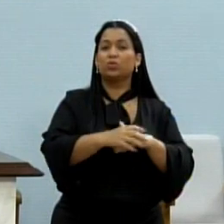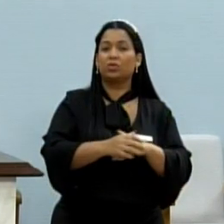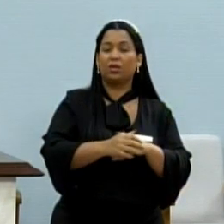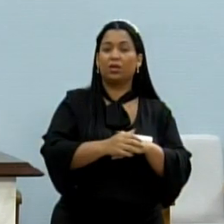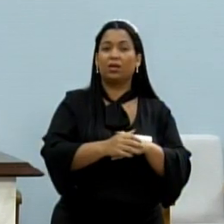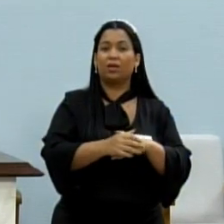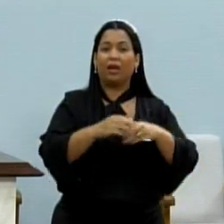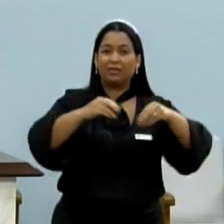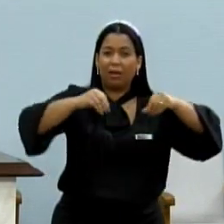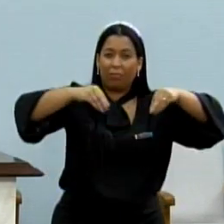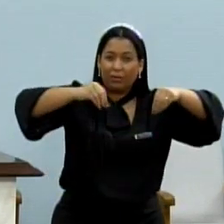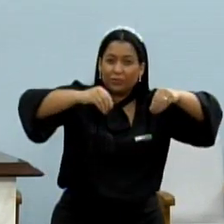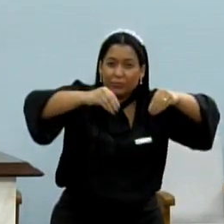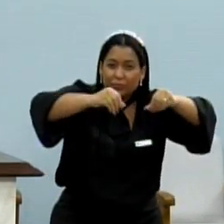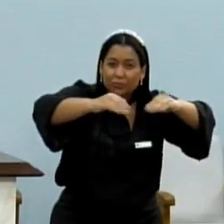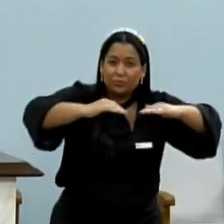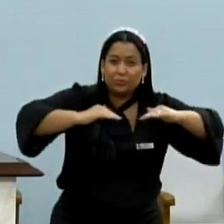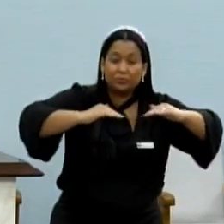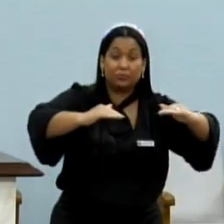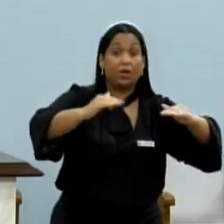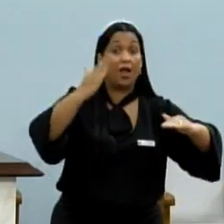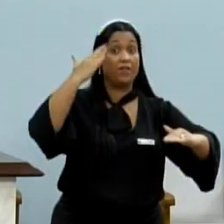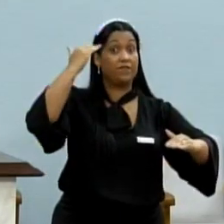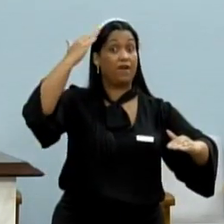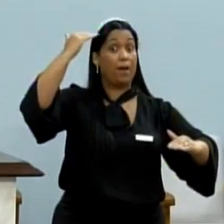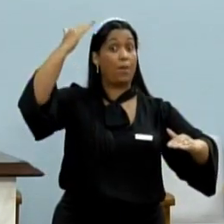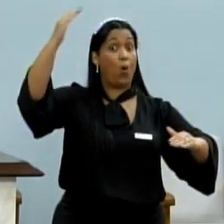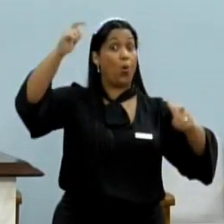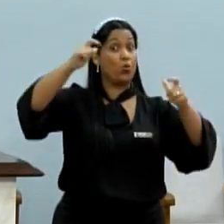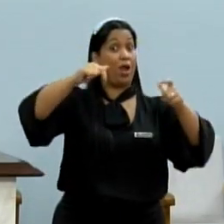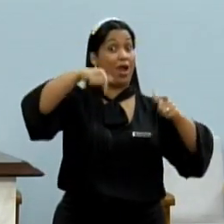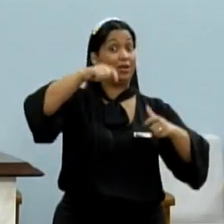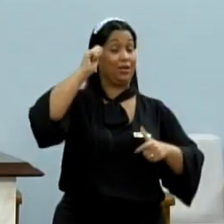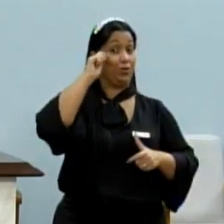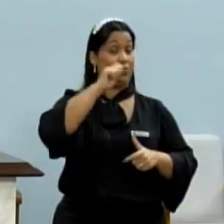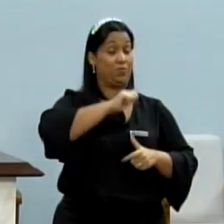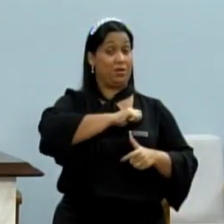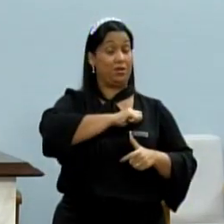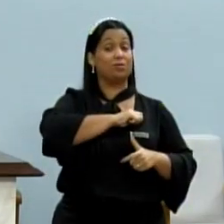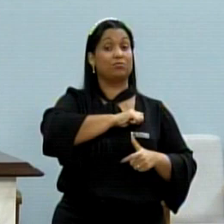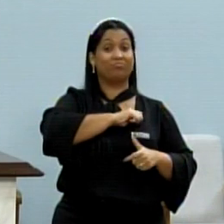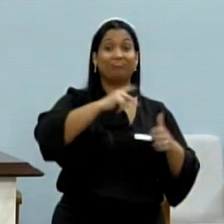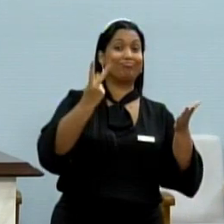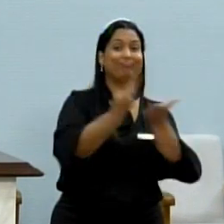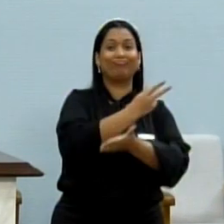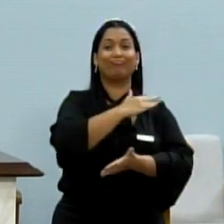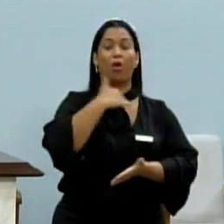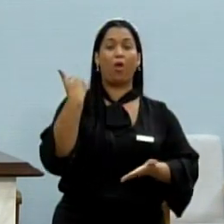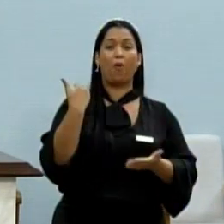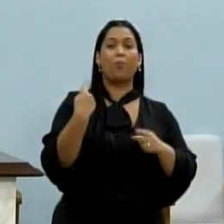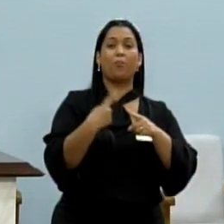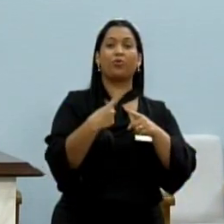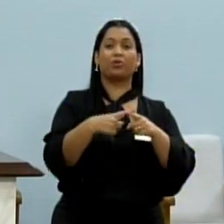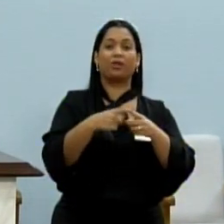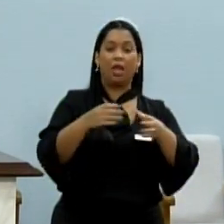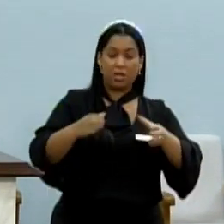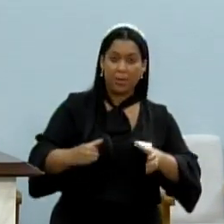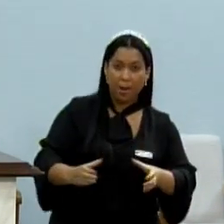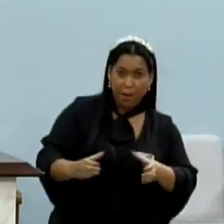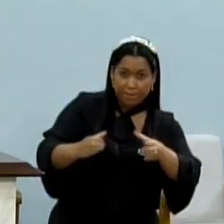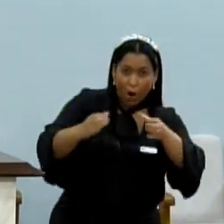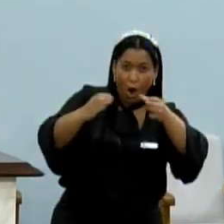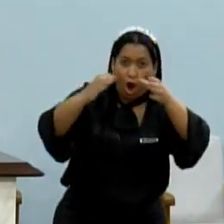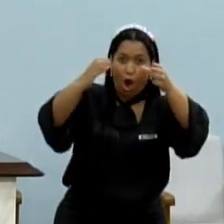a terraplanagem em um famoso condomínio de São José do Rio Preto. E ele faleceu em razão de um poste